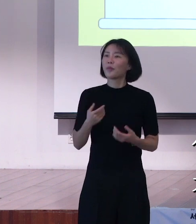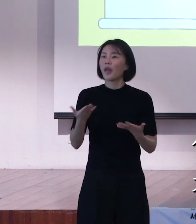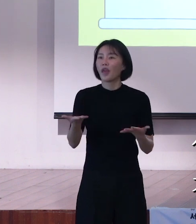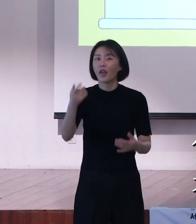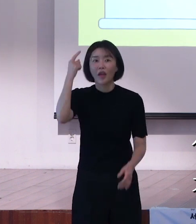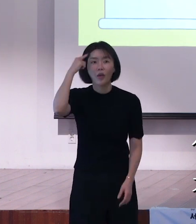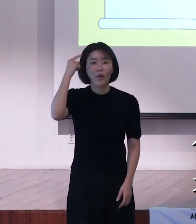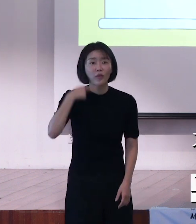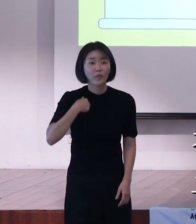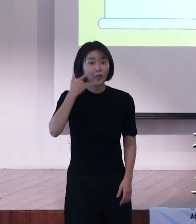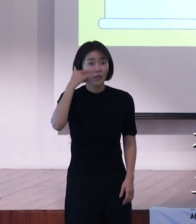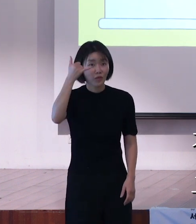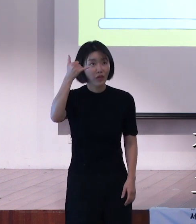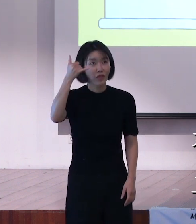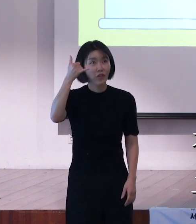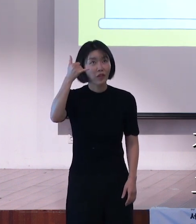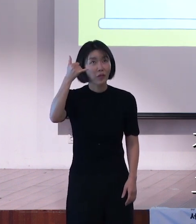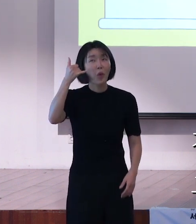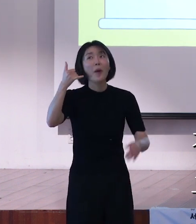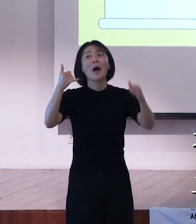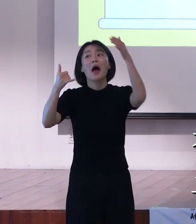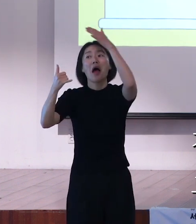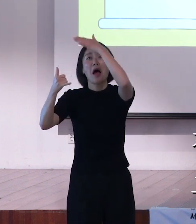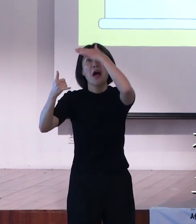저희 부모님도 그렇게